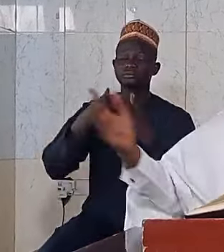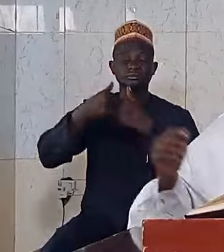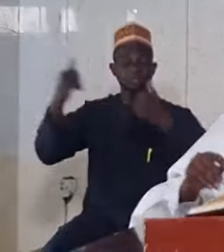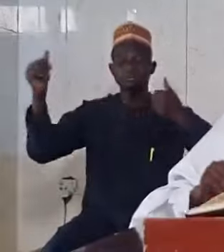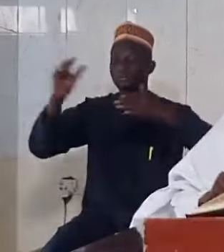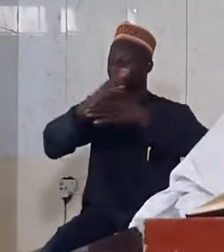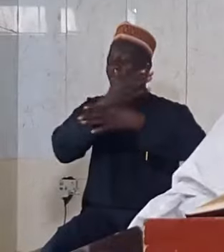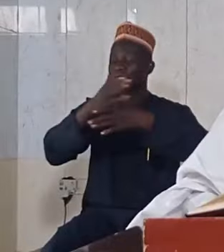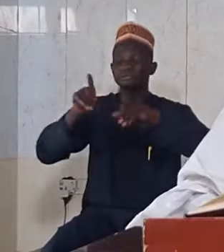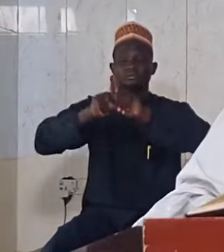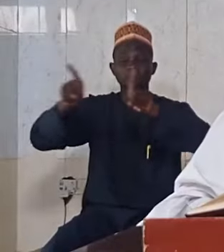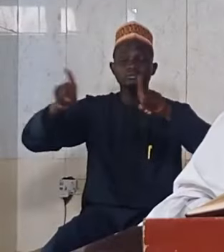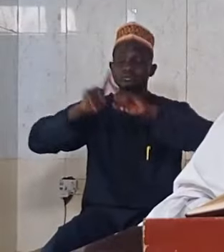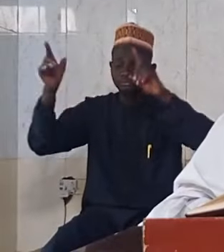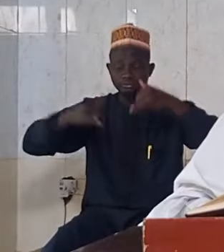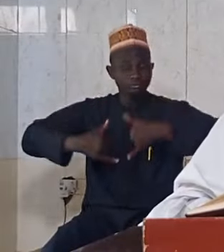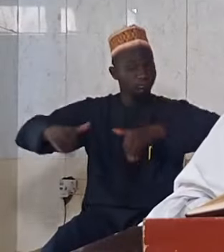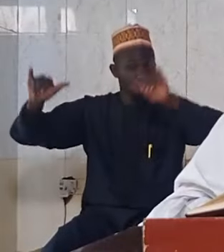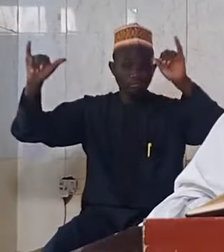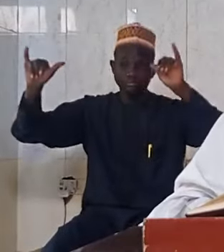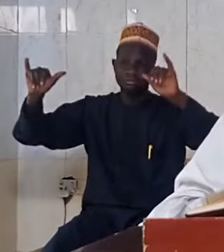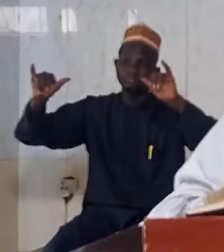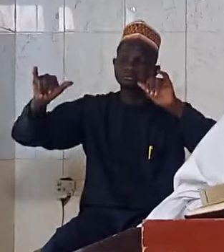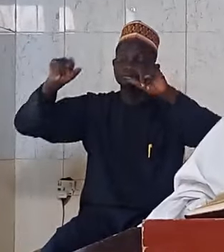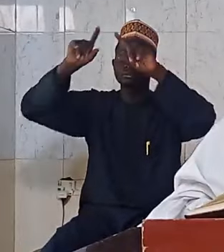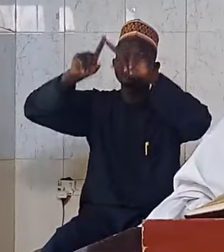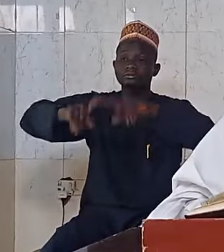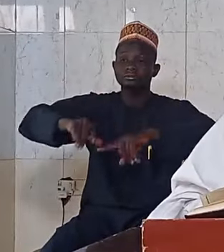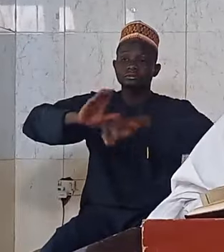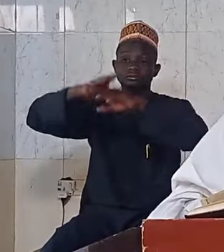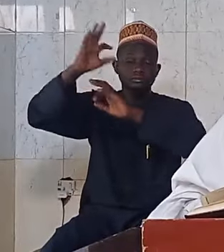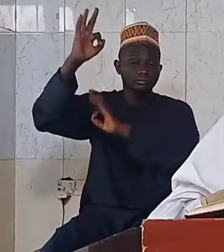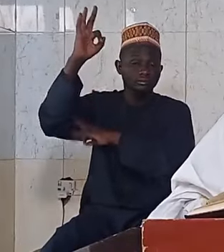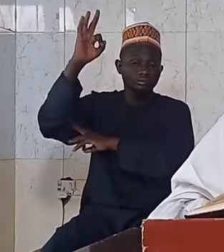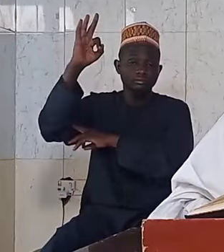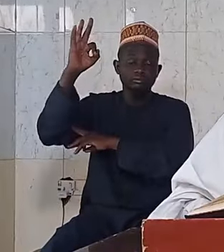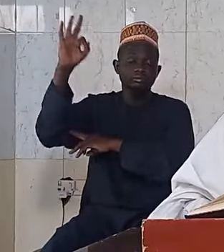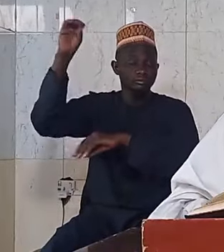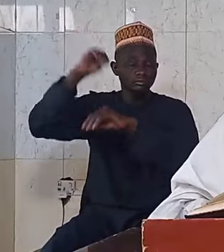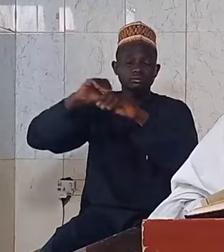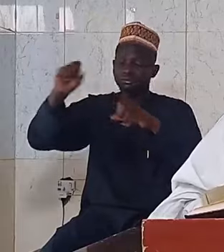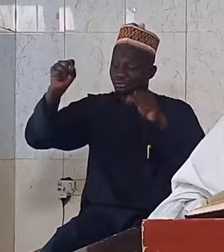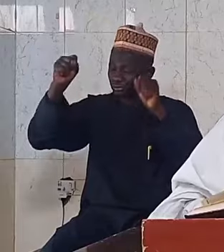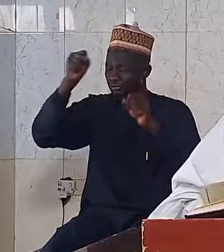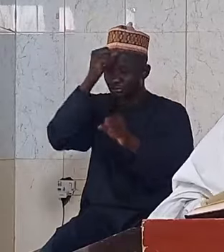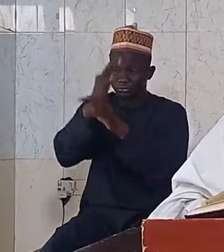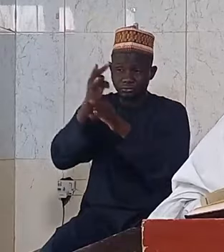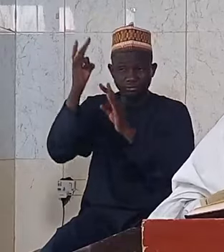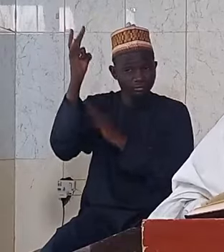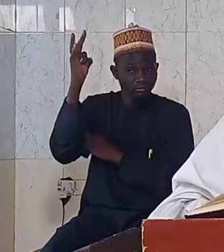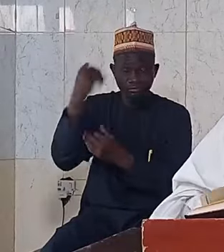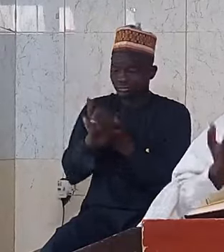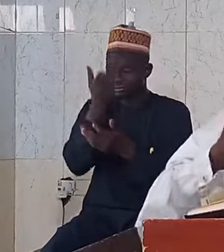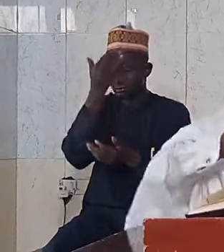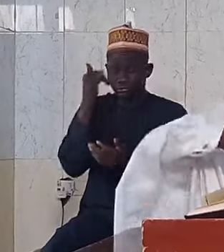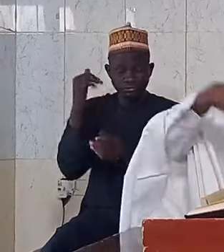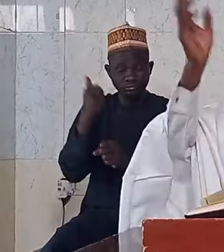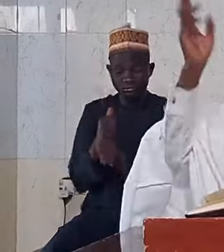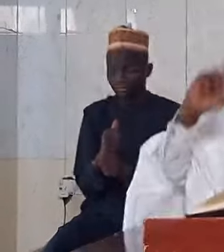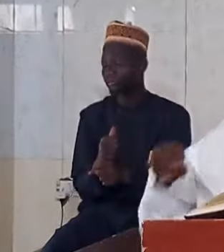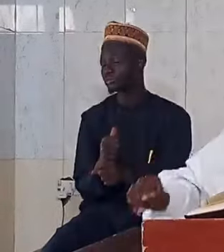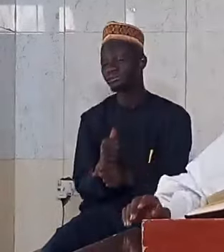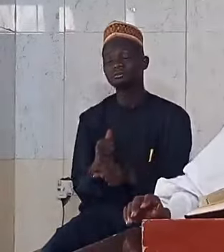yawa amma duk da haka dogaro da Allah da karfin yaqini ko da sallama